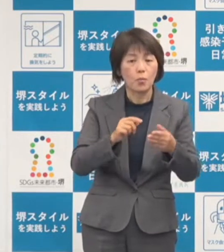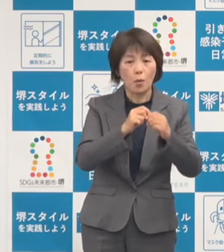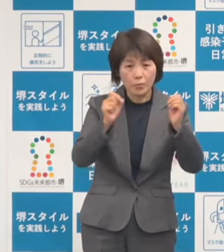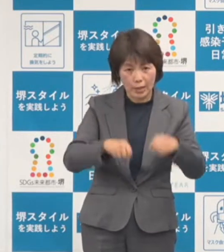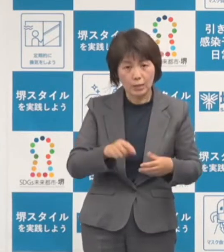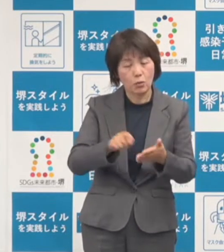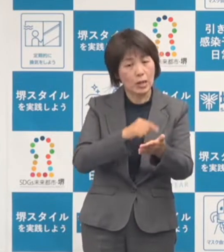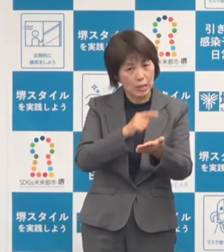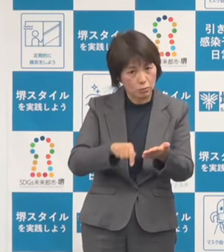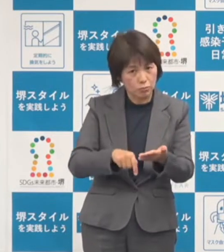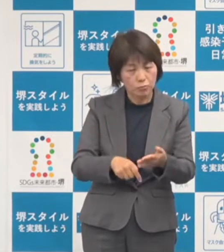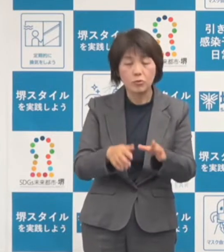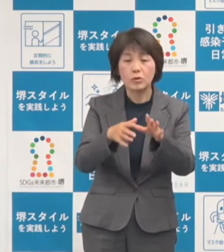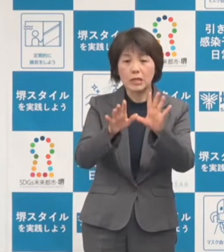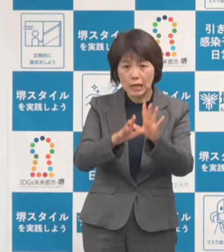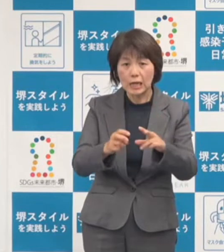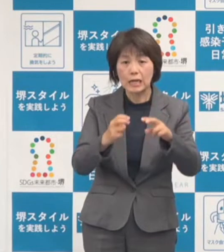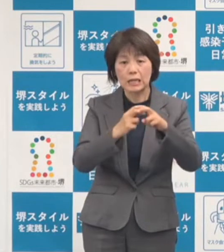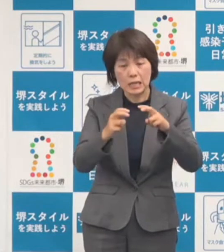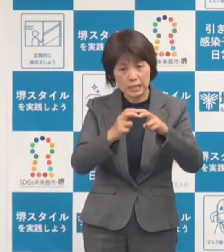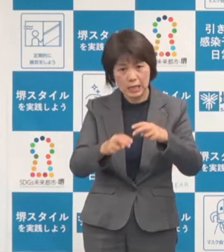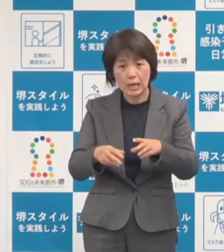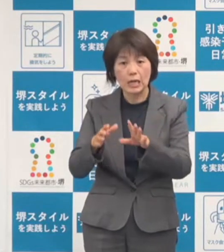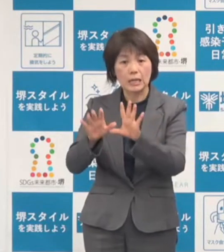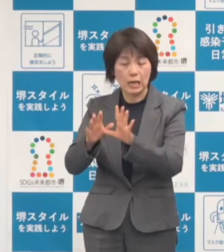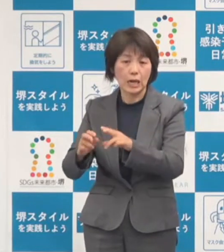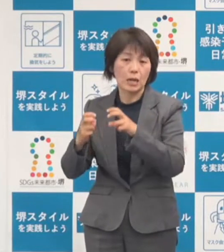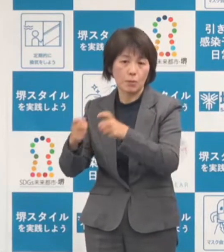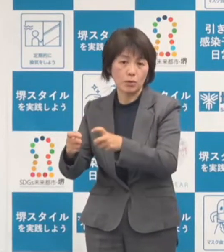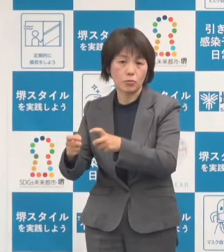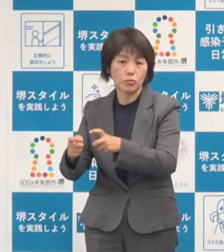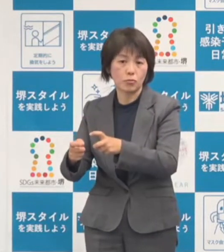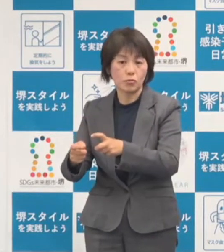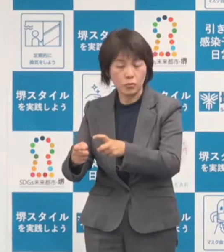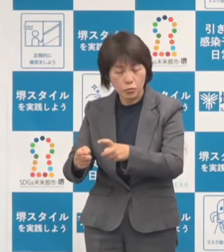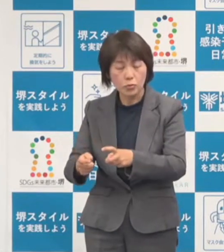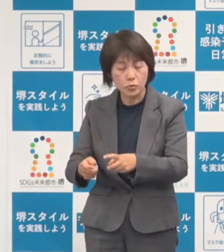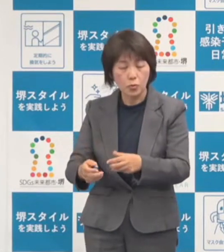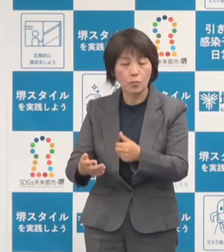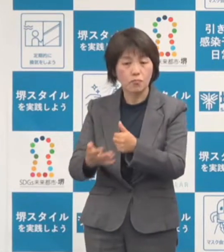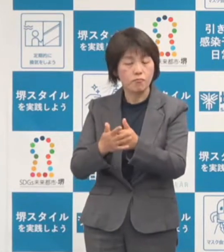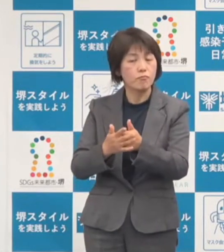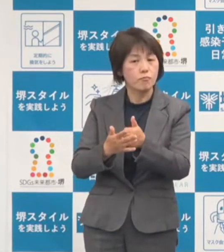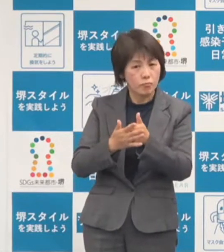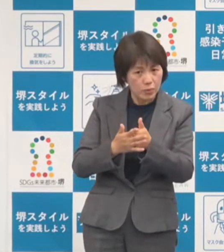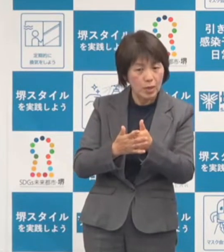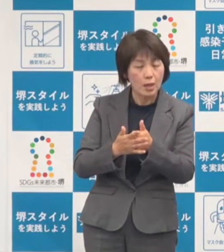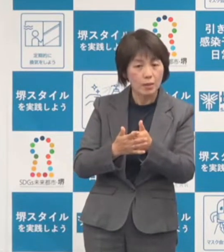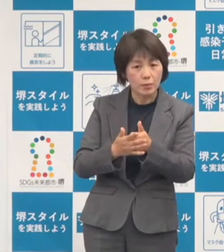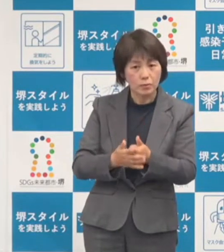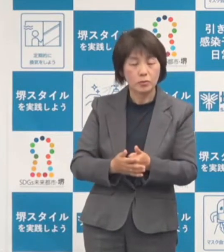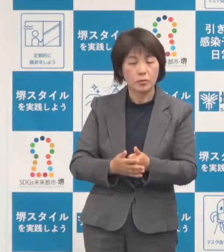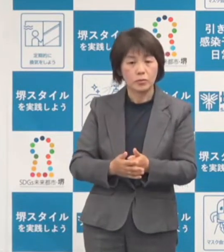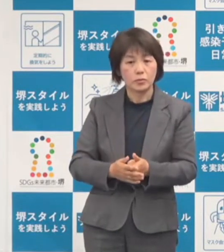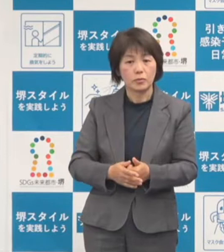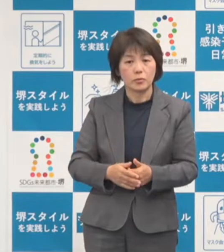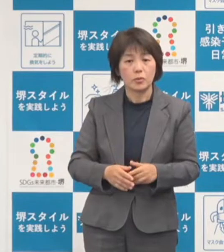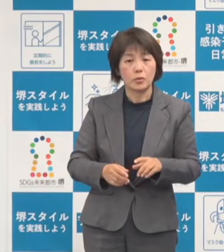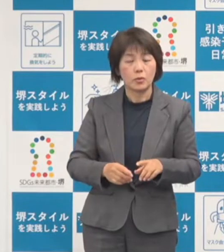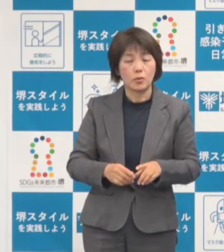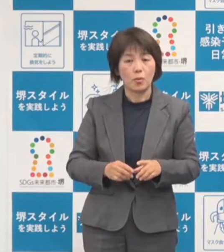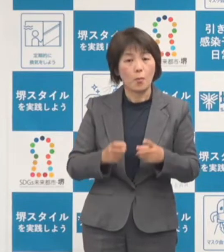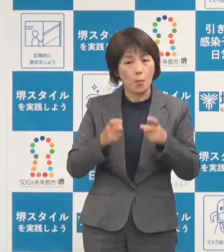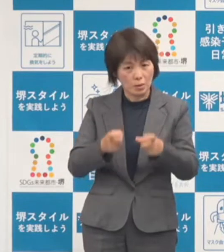海電鉄、南海バスと連携して実施する AI オンデマンドバス実証事業についてご紹介をいたします。